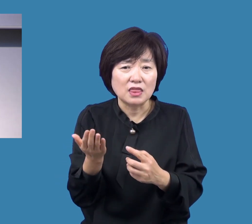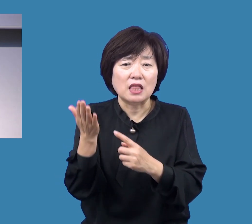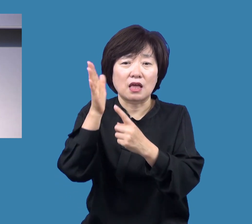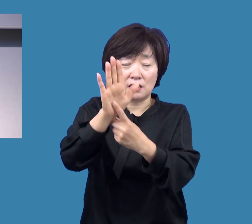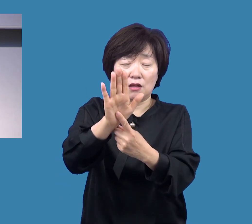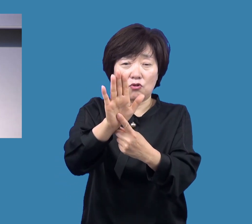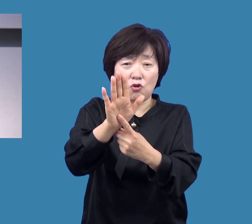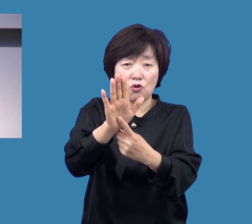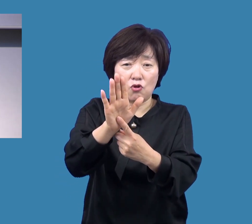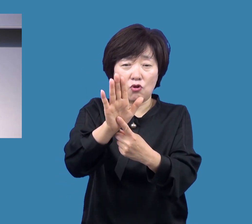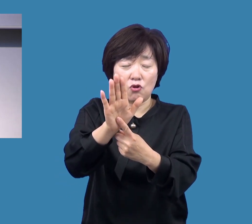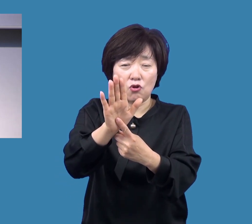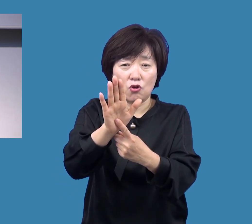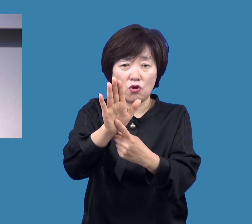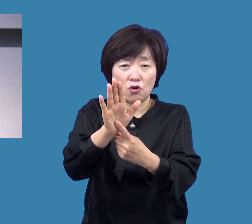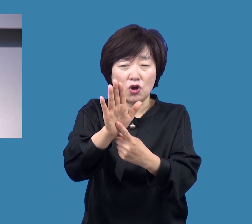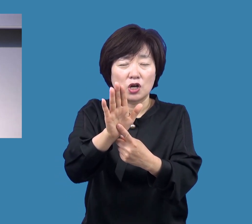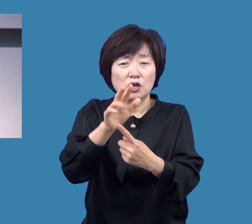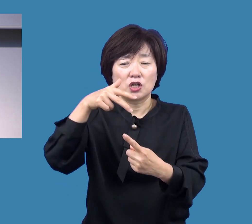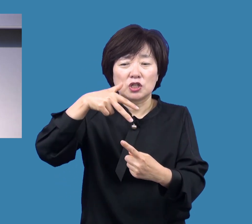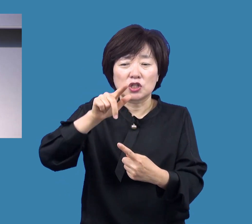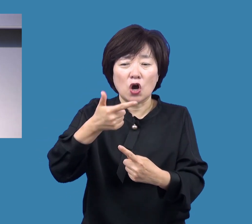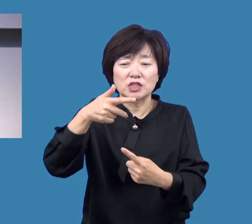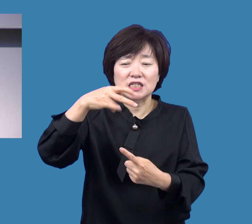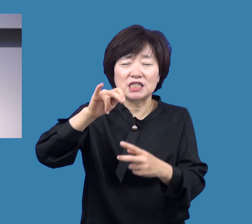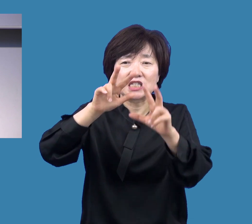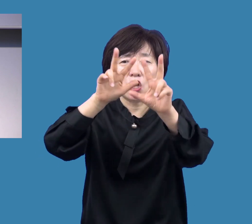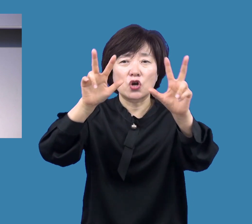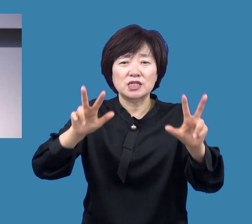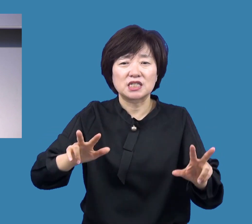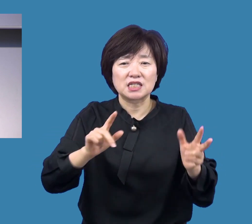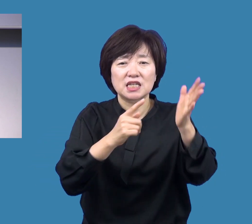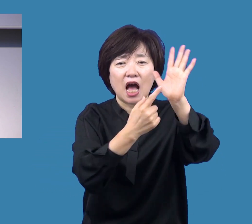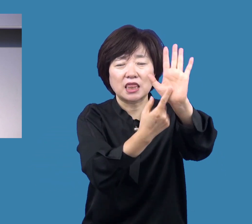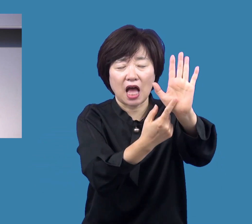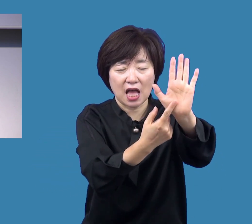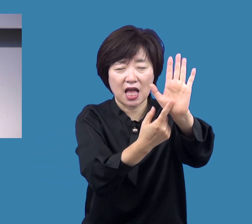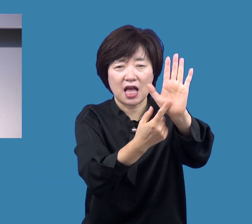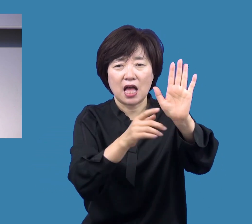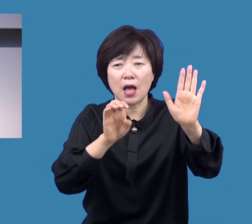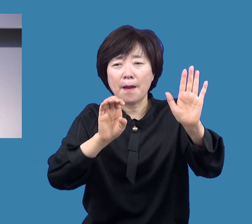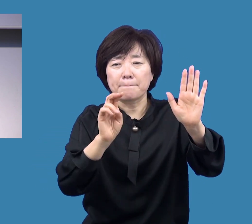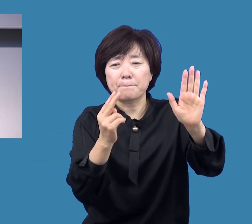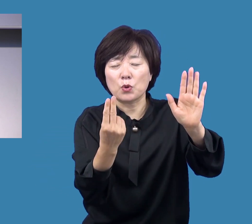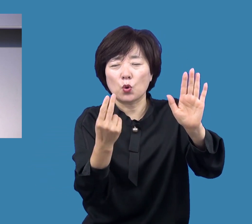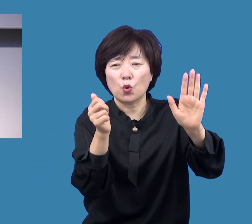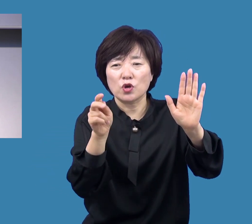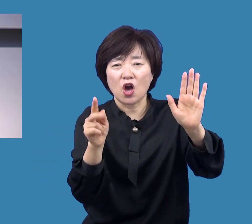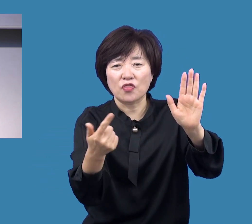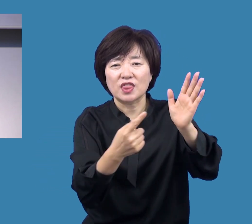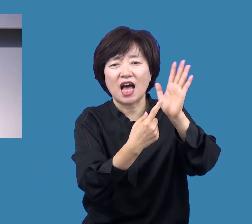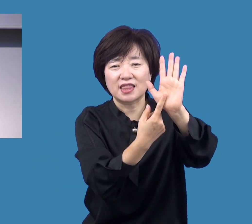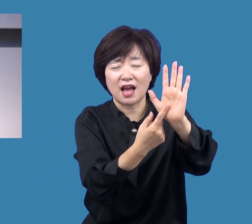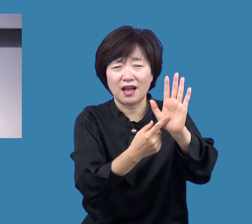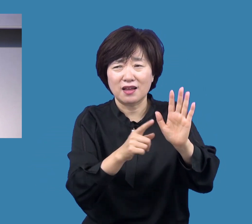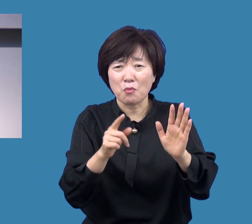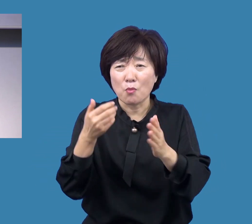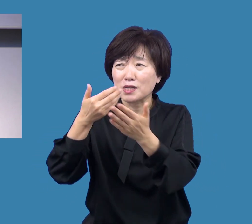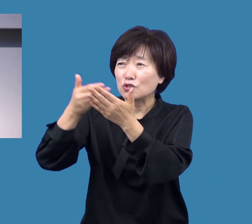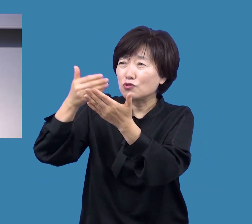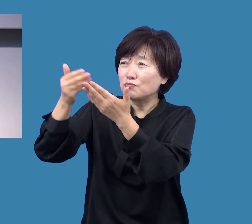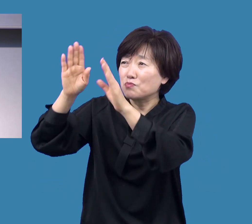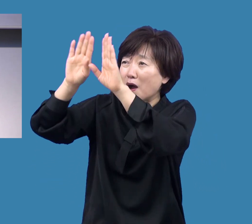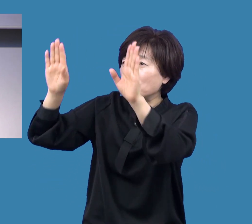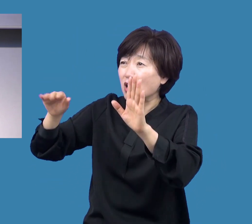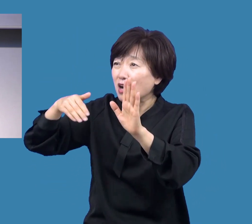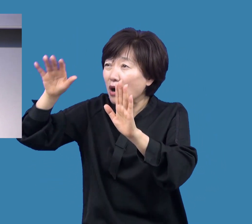나타냄이에요. 뭐 전시하다, 나타내다 이런 말이에요. 표현하다. 그래서 왜 그 미술관에 가보면 미술품들 쫙